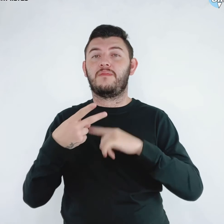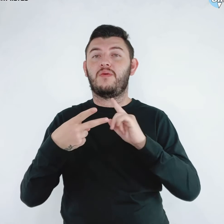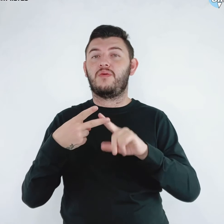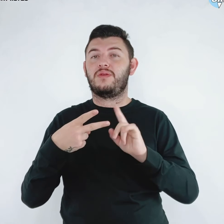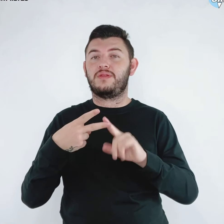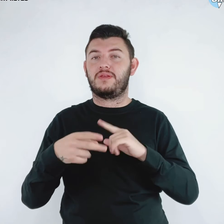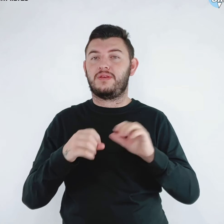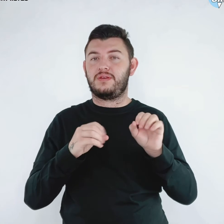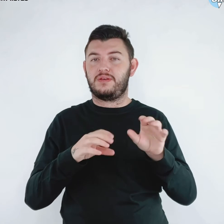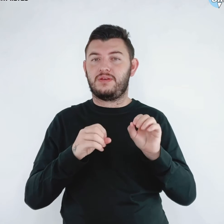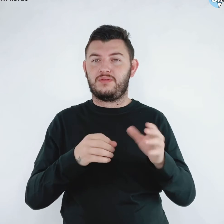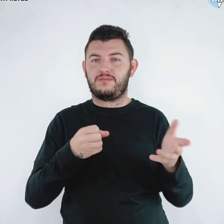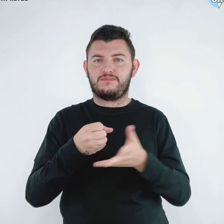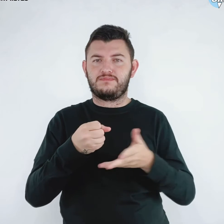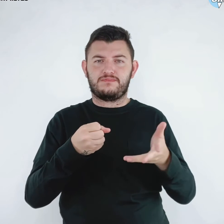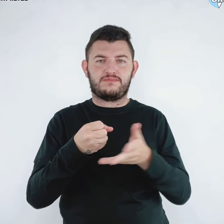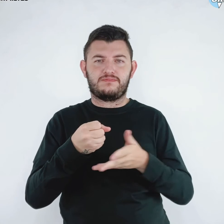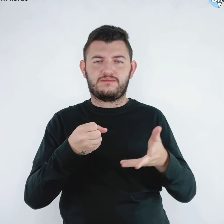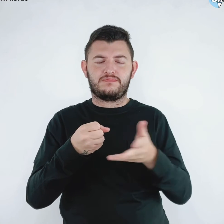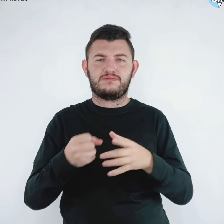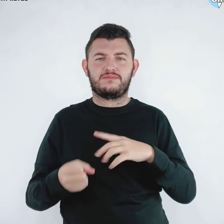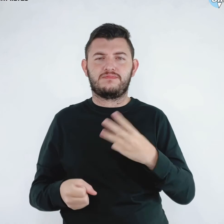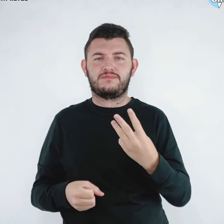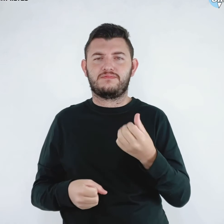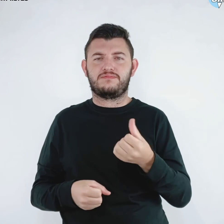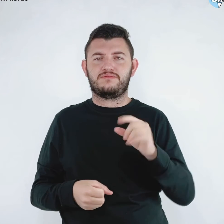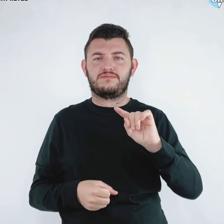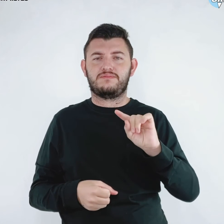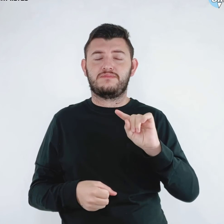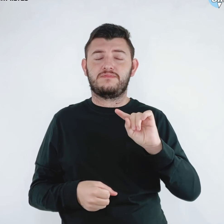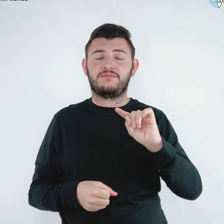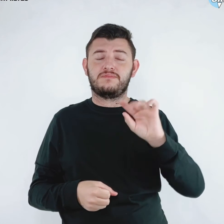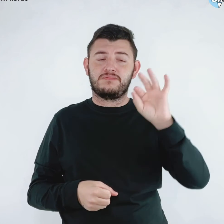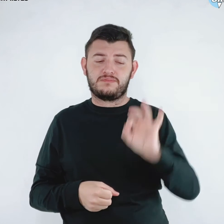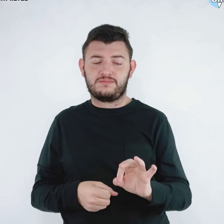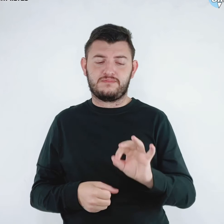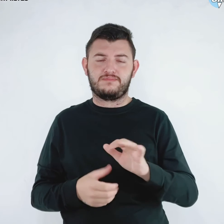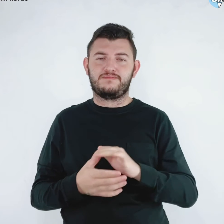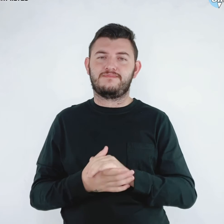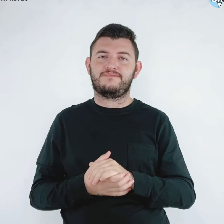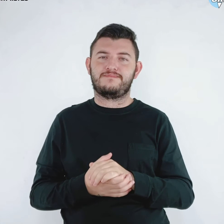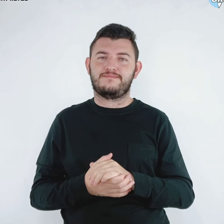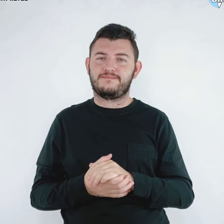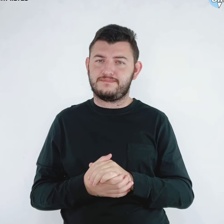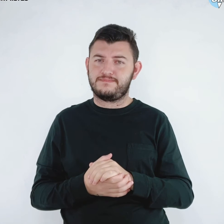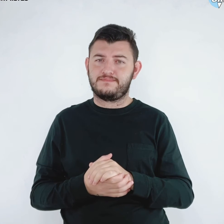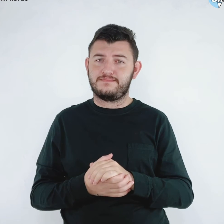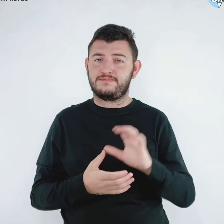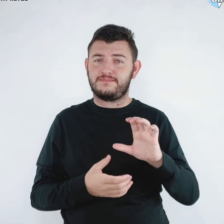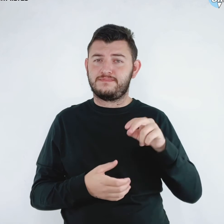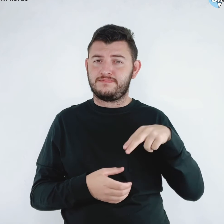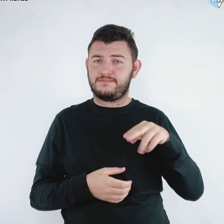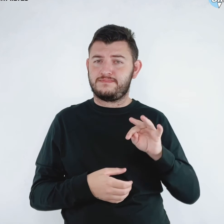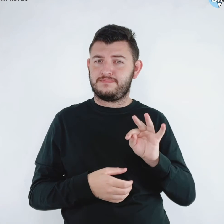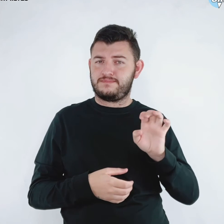Depois dela, aparece a educação básica, com 36%. A Confederação